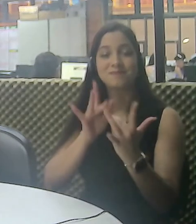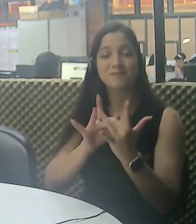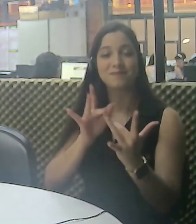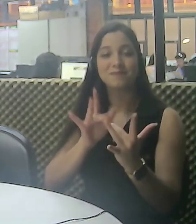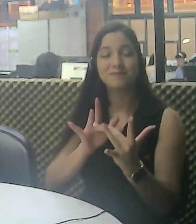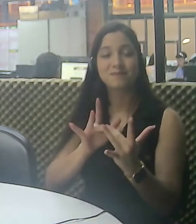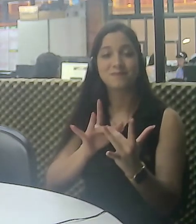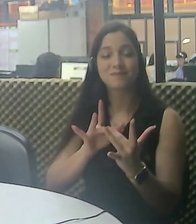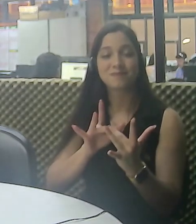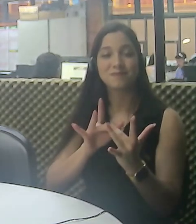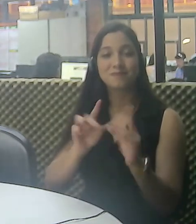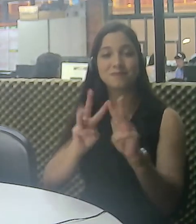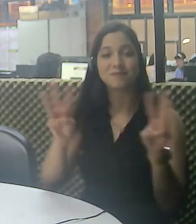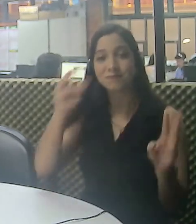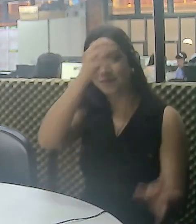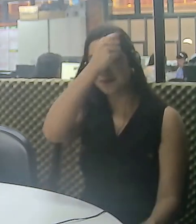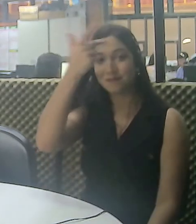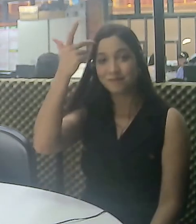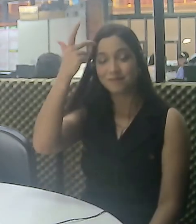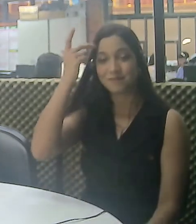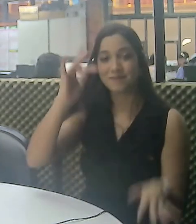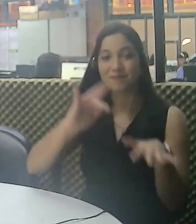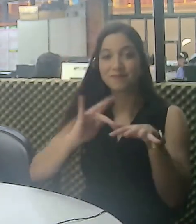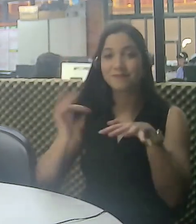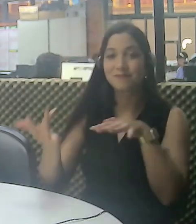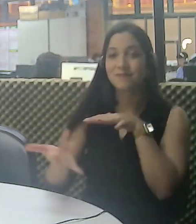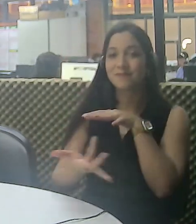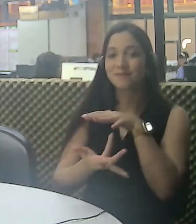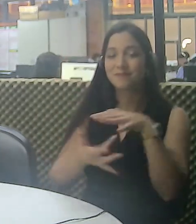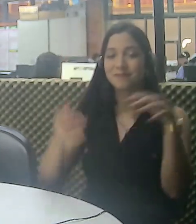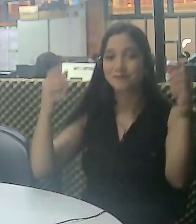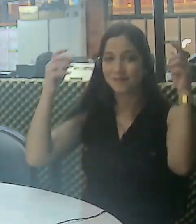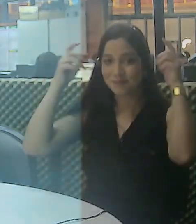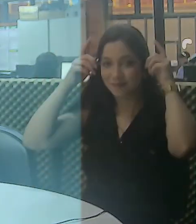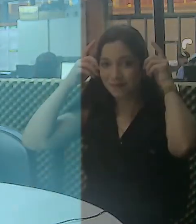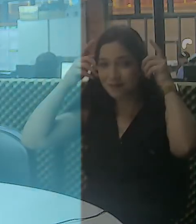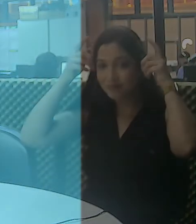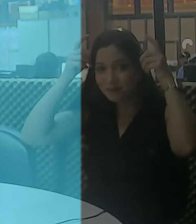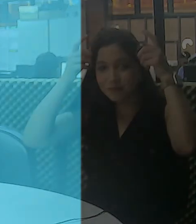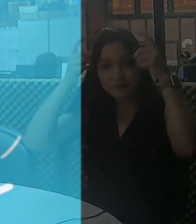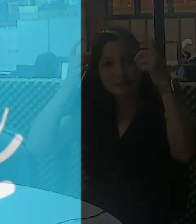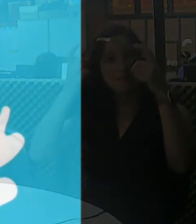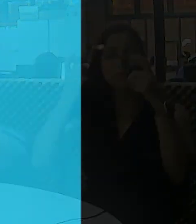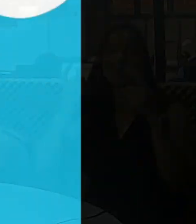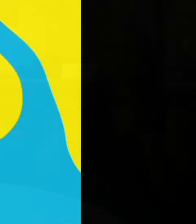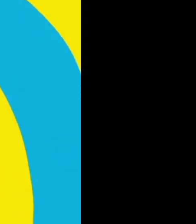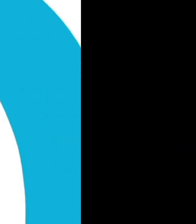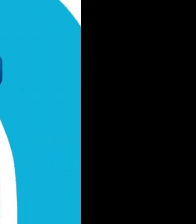Continue conosco no portal da Prefeitura e nas redes sociais.